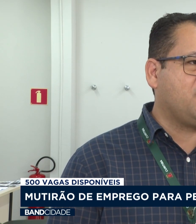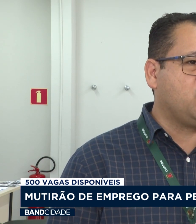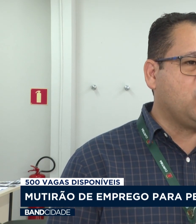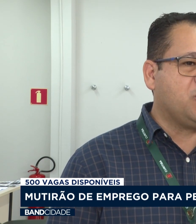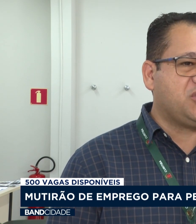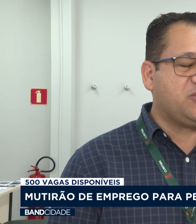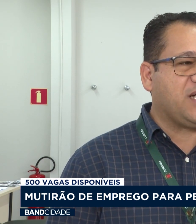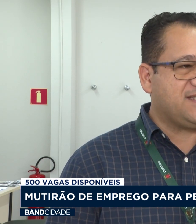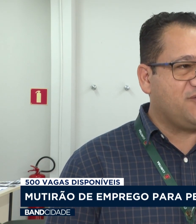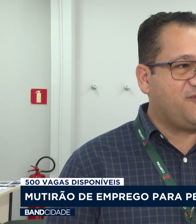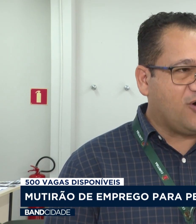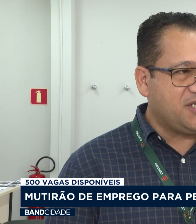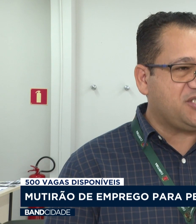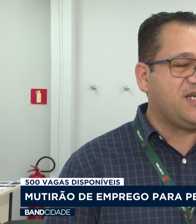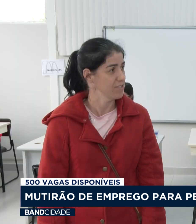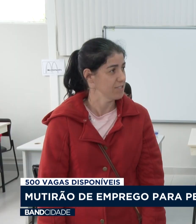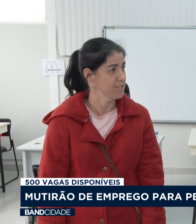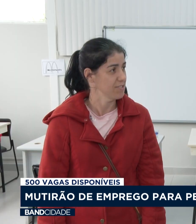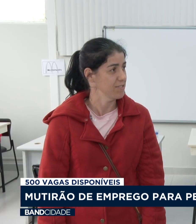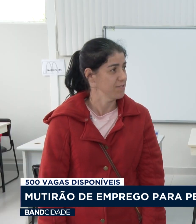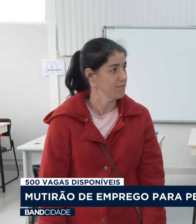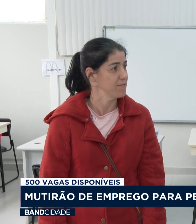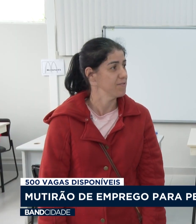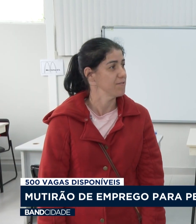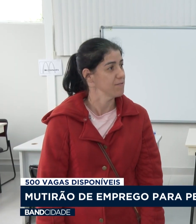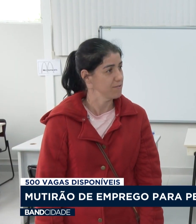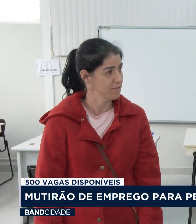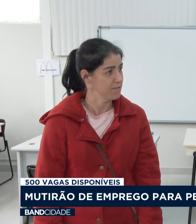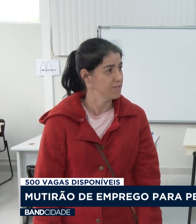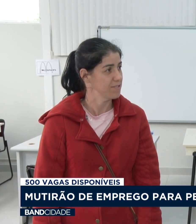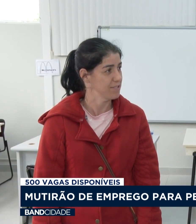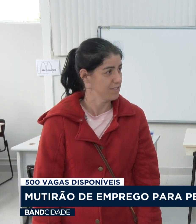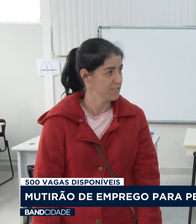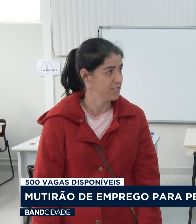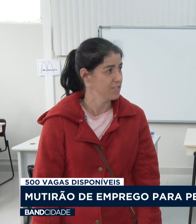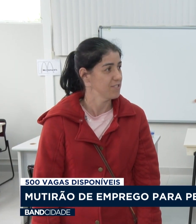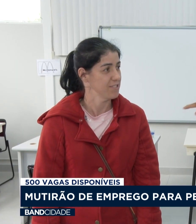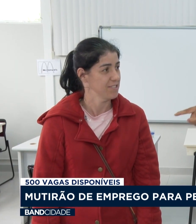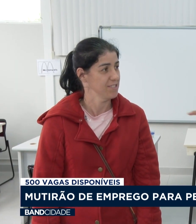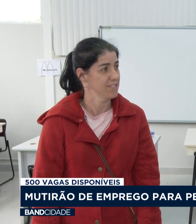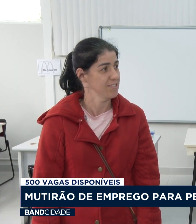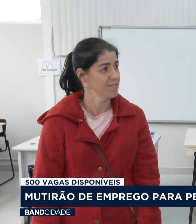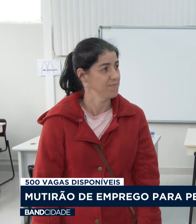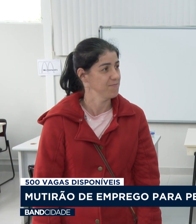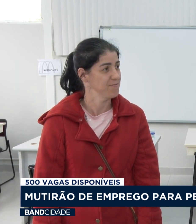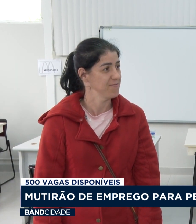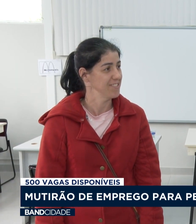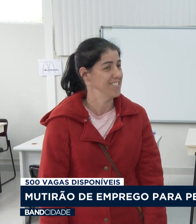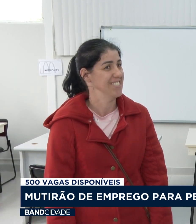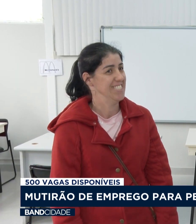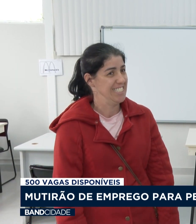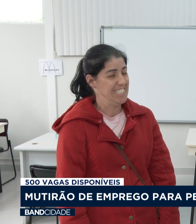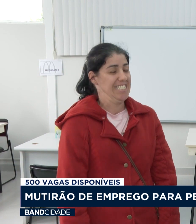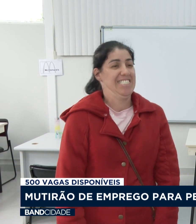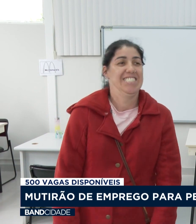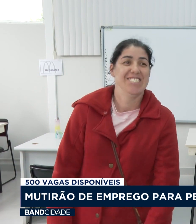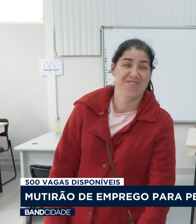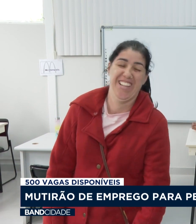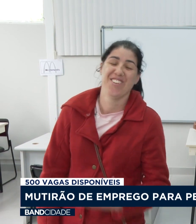com um grupo de educação forte. Desempregada há 2 anos, Geiciane aproveitou a oportunidade para tentar